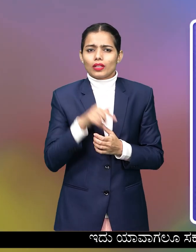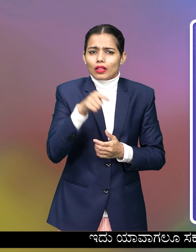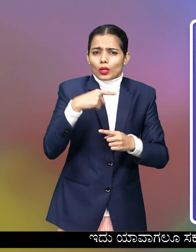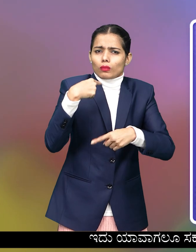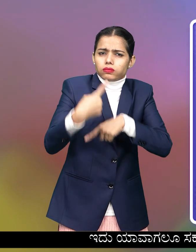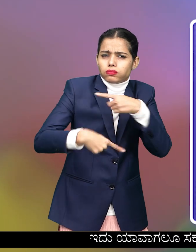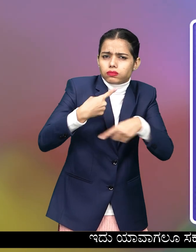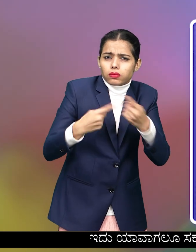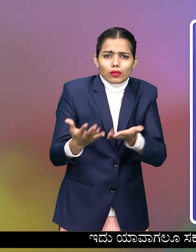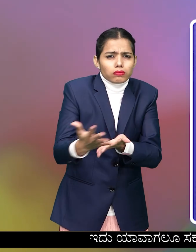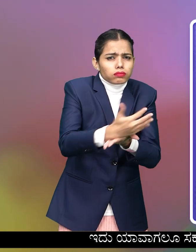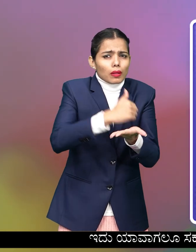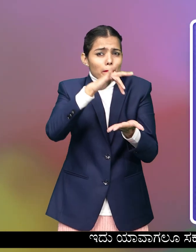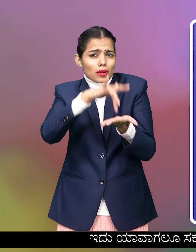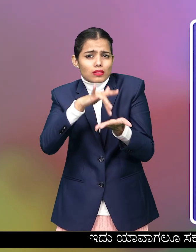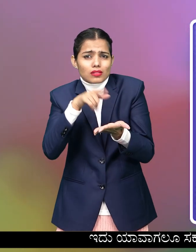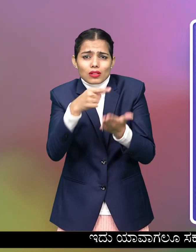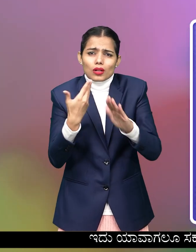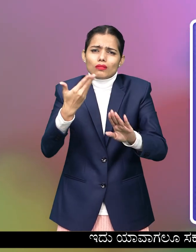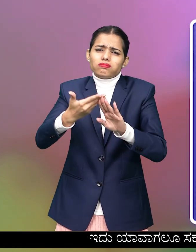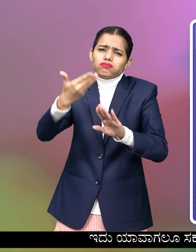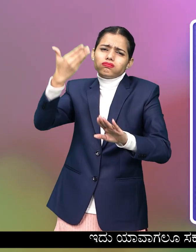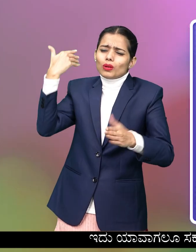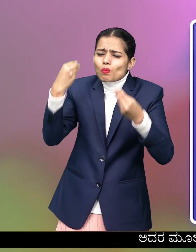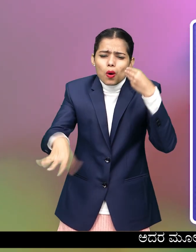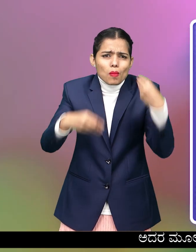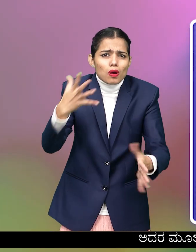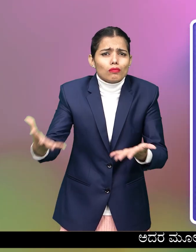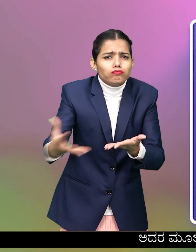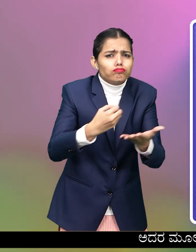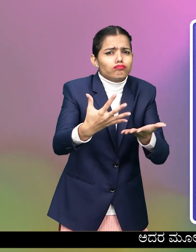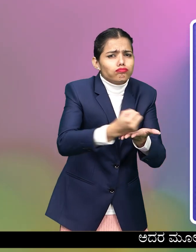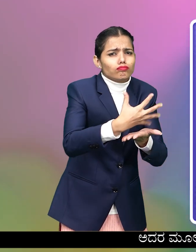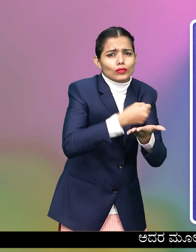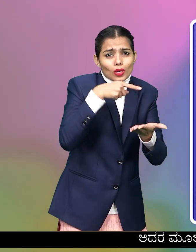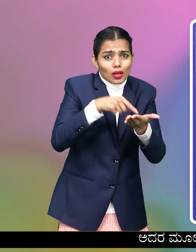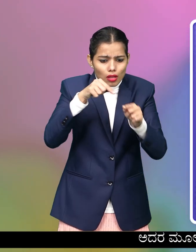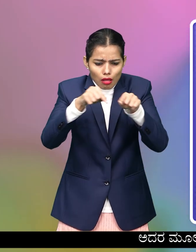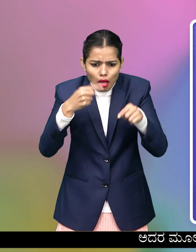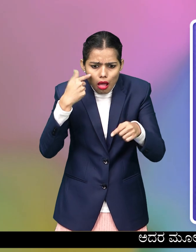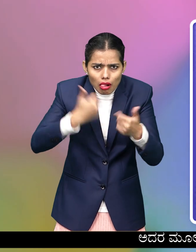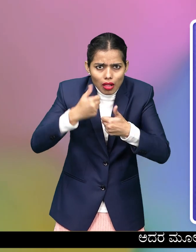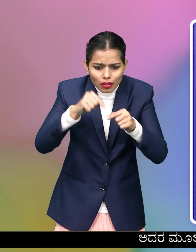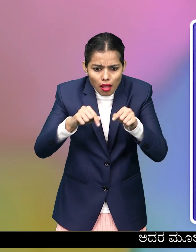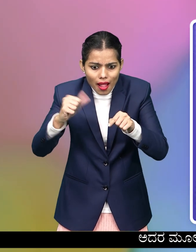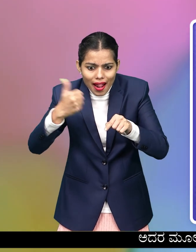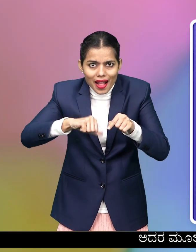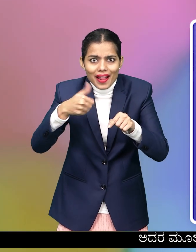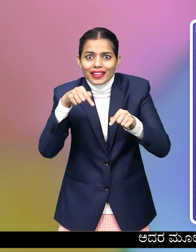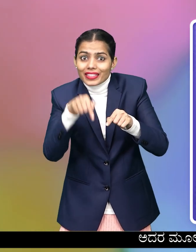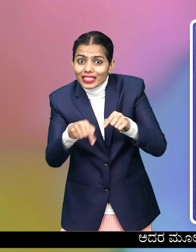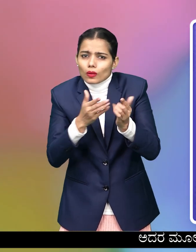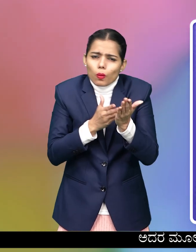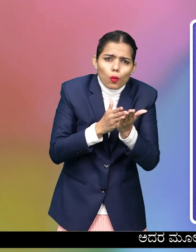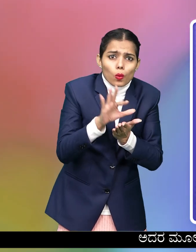ಇದು ಯಾವಾಗಲೂ ಸರ್ಕ್ಯೂಟ್ನಲ್ಲಿ ಸರಣಿಯಲ್ಲಿ ಸಂಪರ್ಕಗೊಳ್ಳುತ್ತದೆ. ಅದರ ಮೂಲಕ ಪ್ರಸ್ತುತವನ್ನು